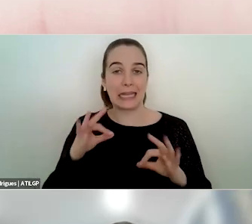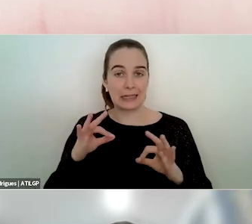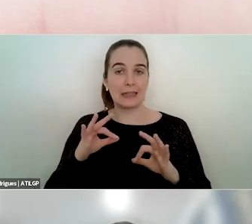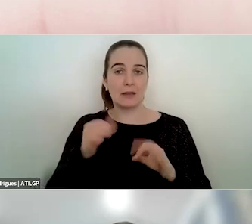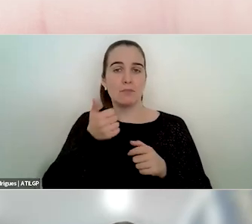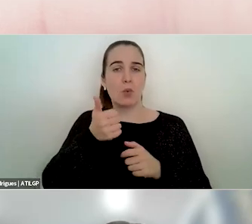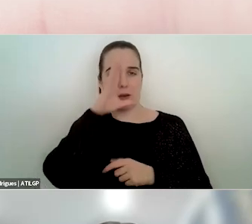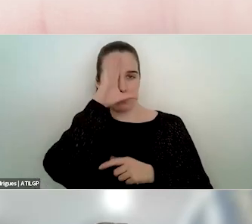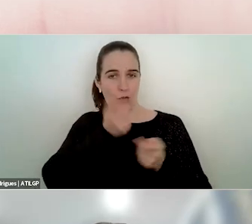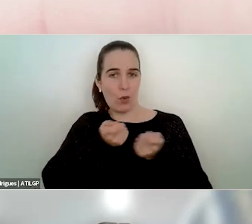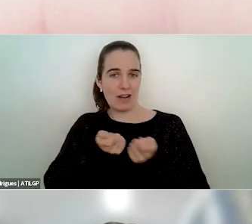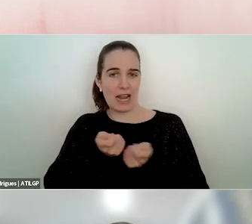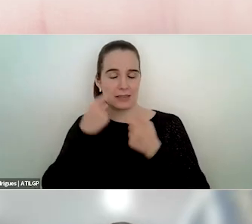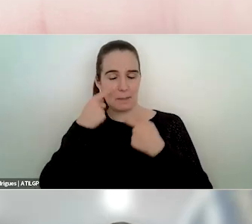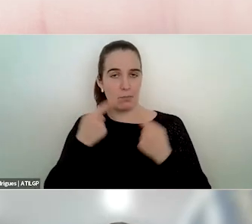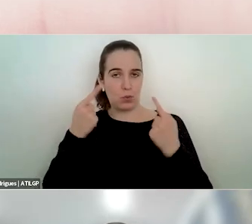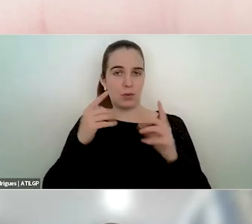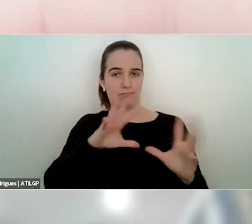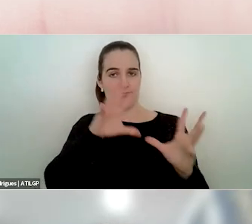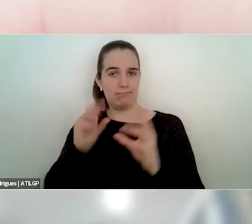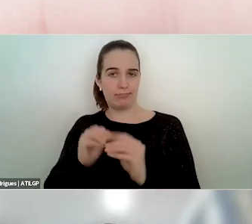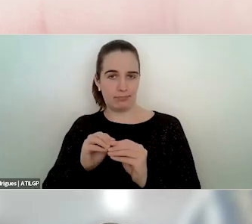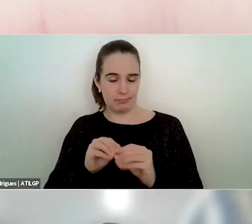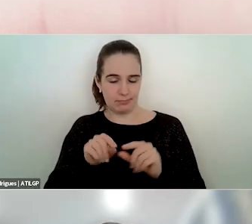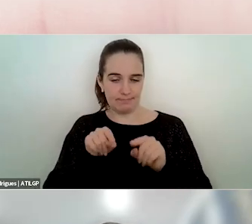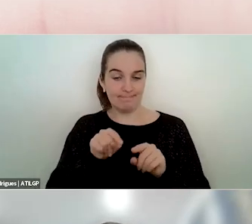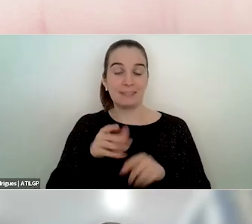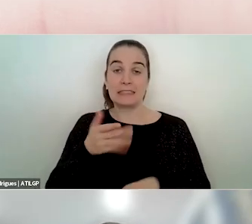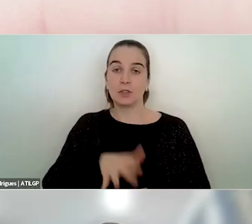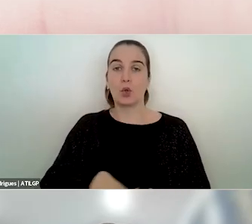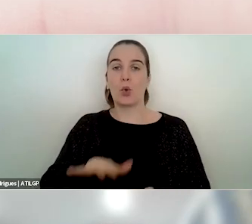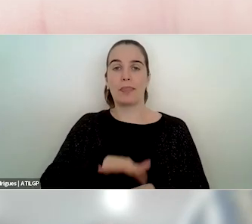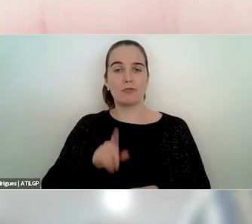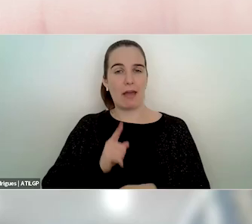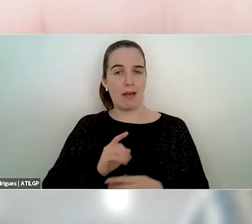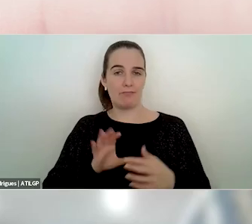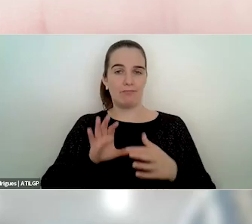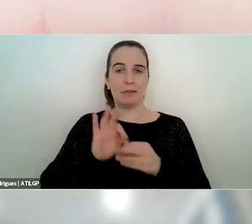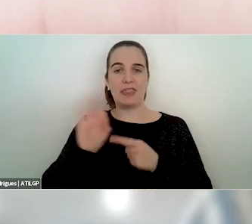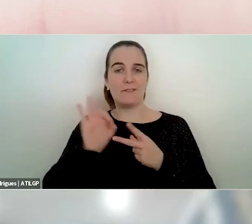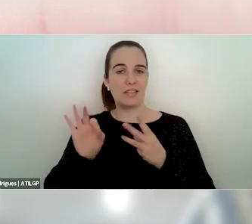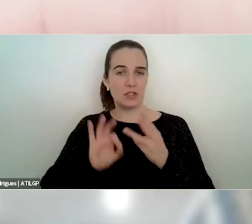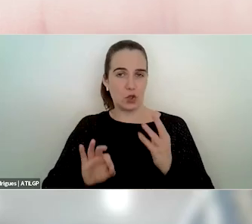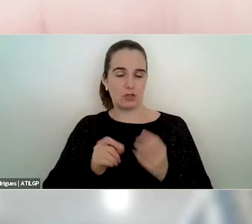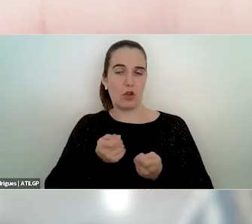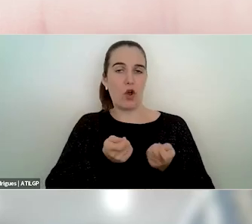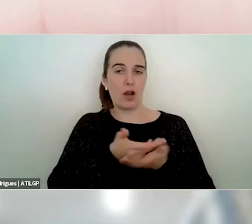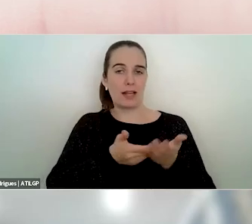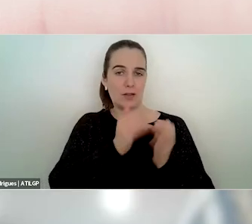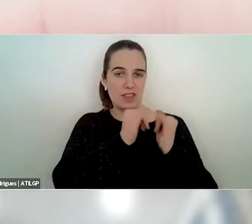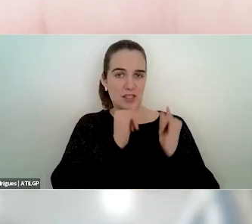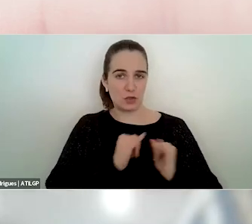boa governança pública no contexto daquilo que são as definições das organizações internacionais,